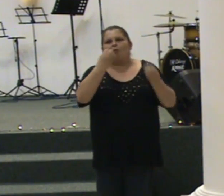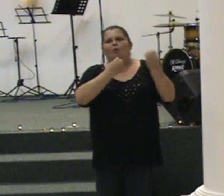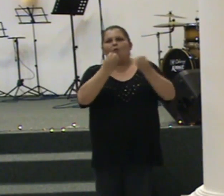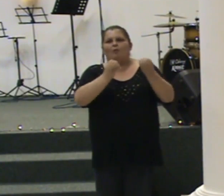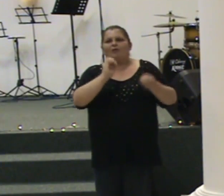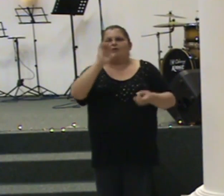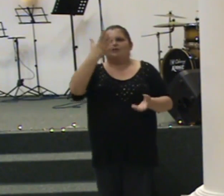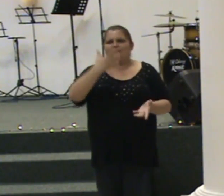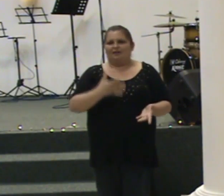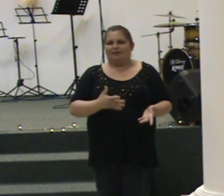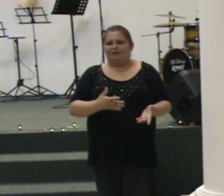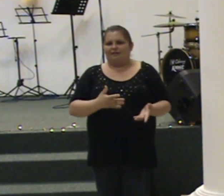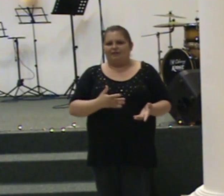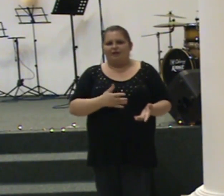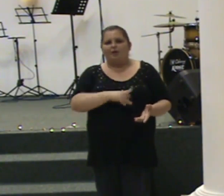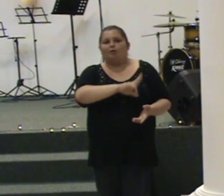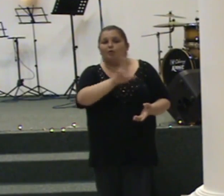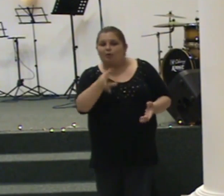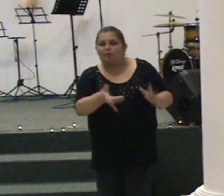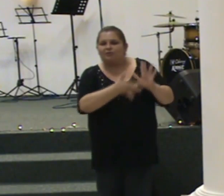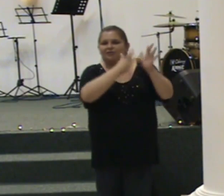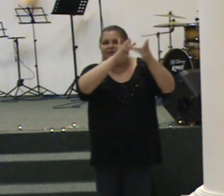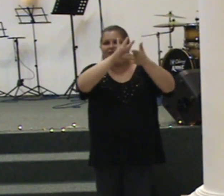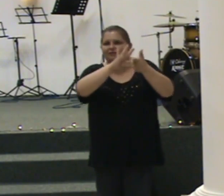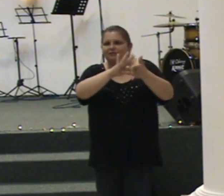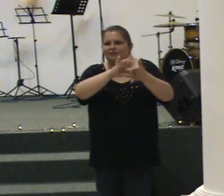que quer dizer, aquele que salva,